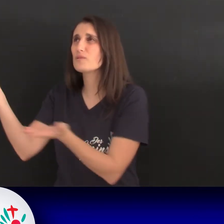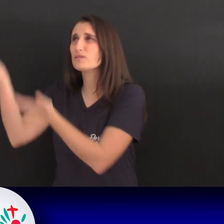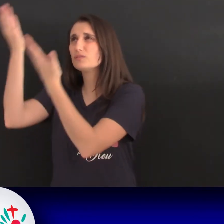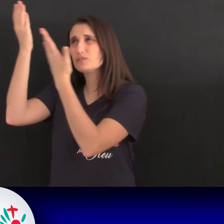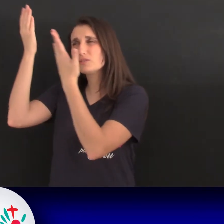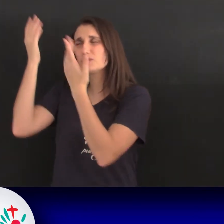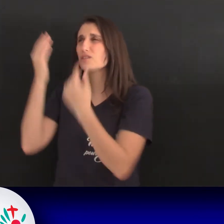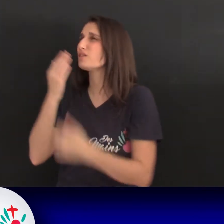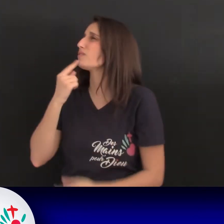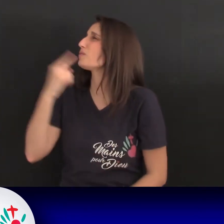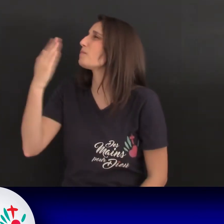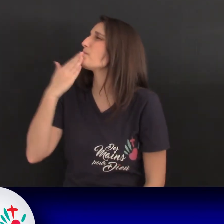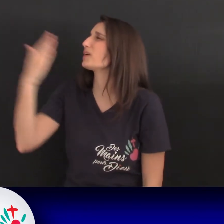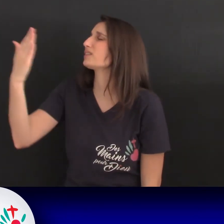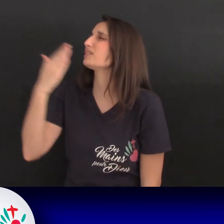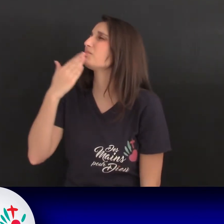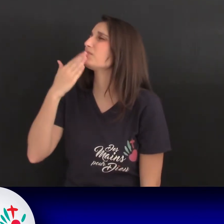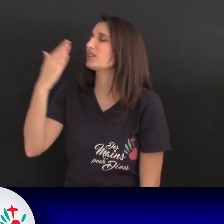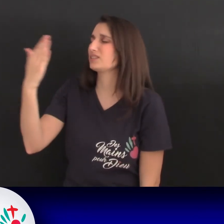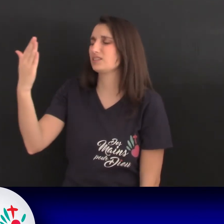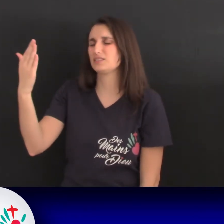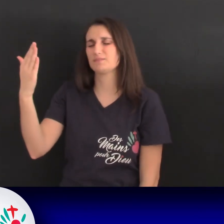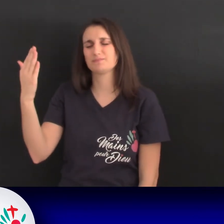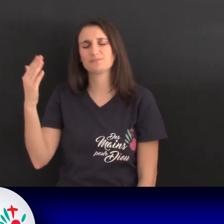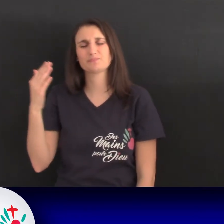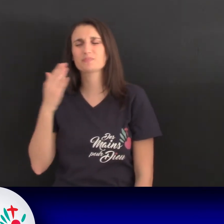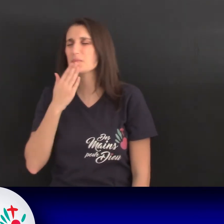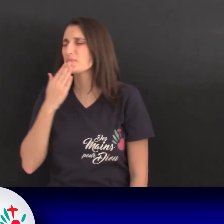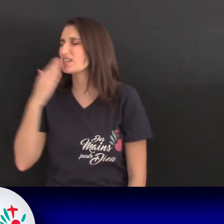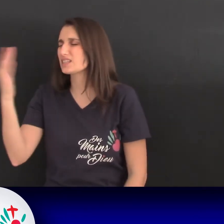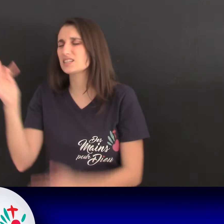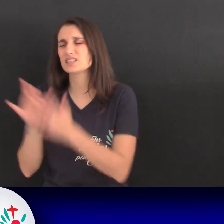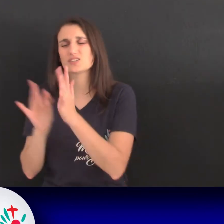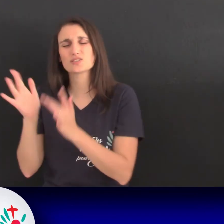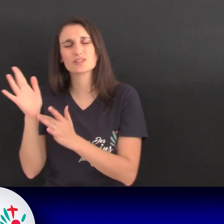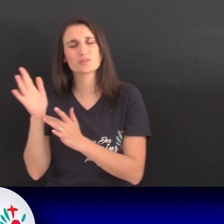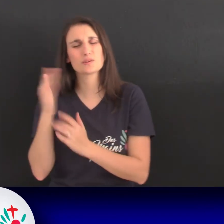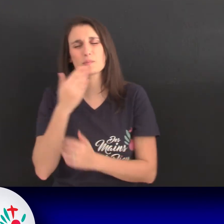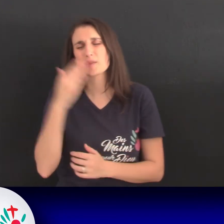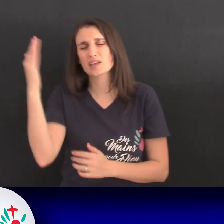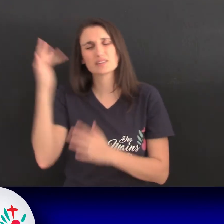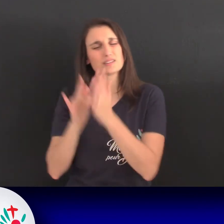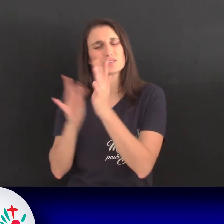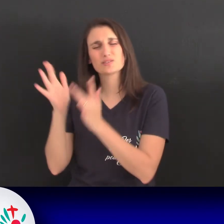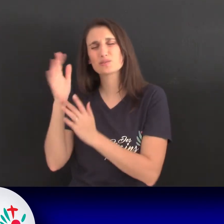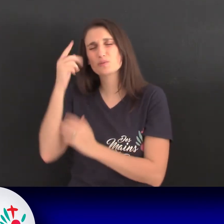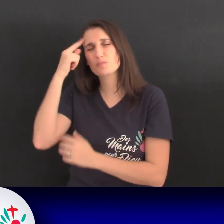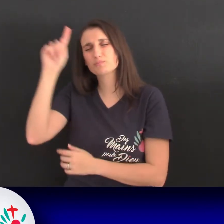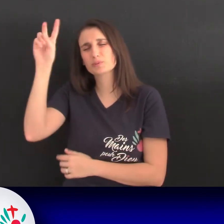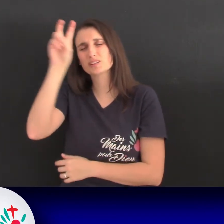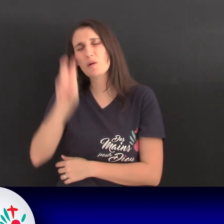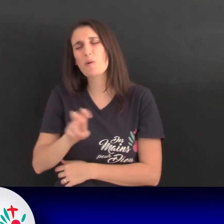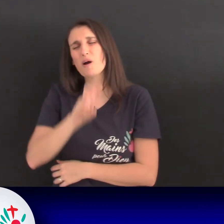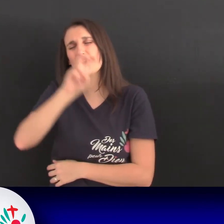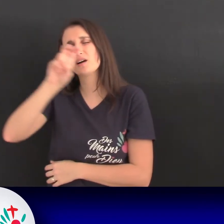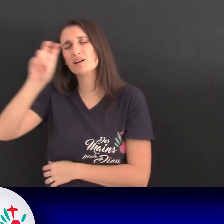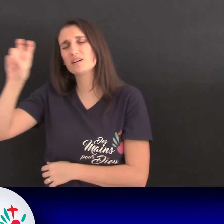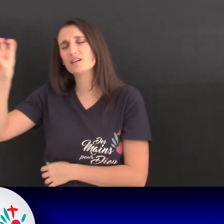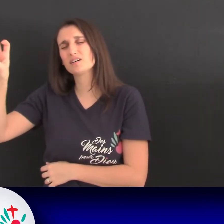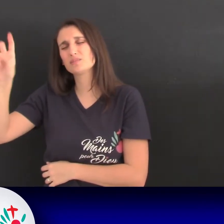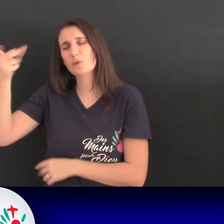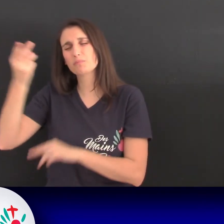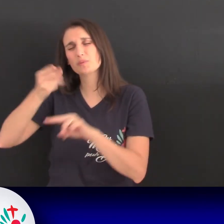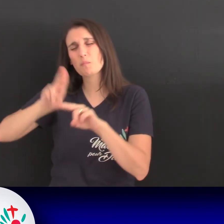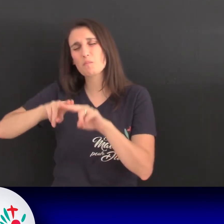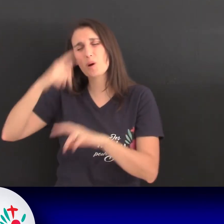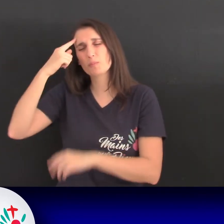Remercions-le, Seigneur, remercions-le de tout notre cœur. Merci, Jésus, merci pour ton sacrifice, Seigneur. Merci